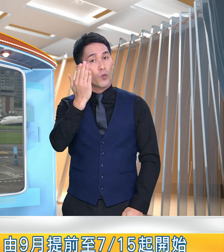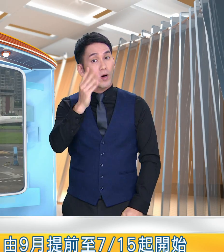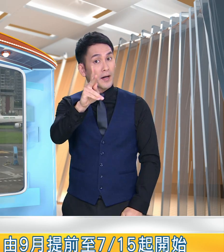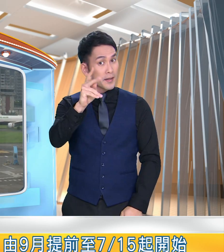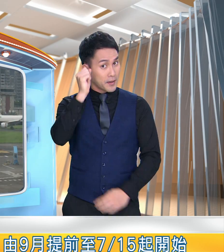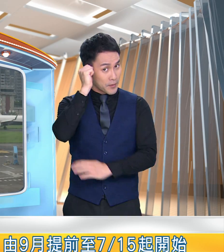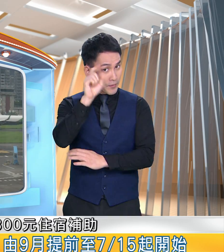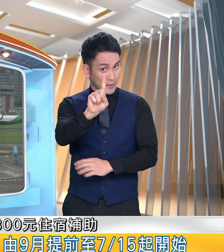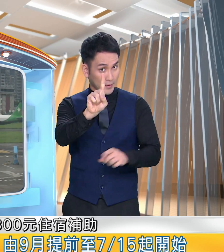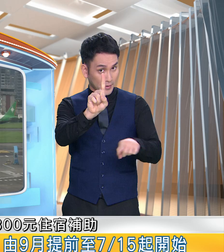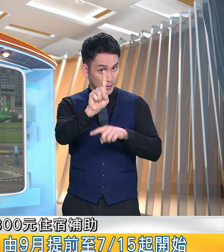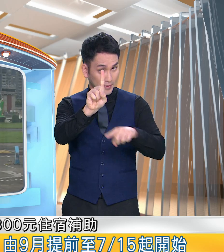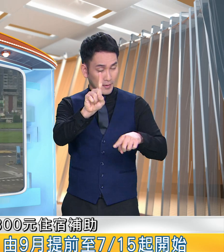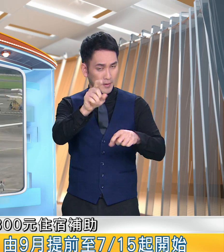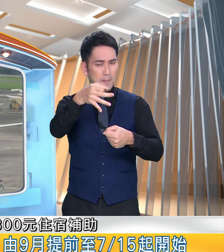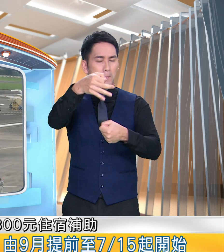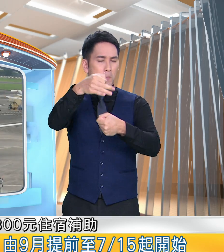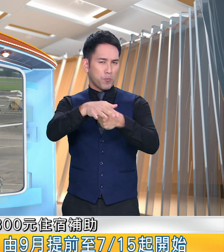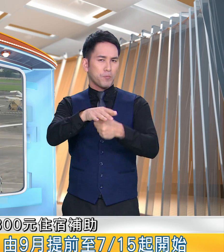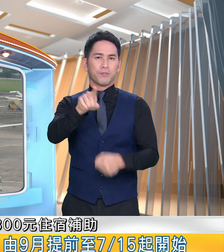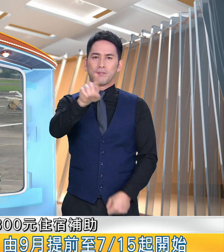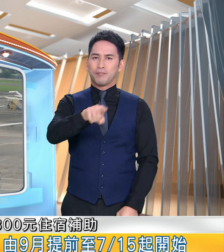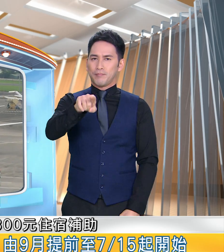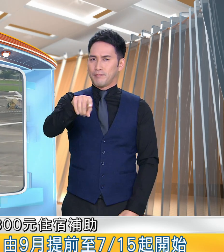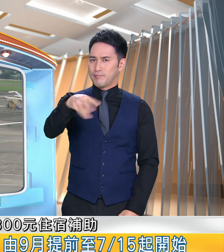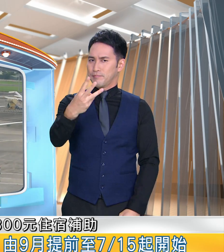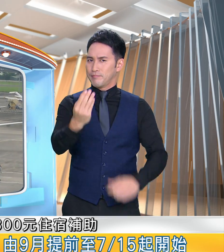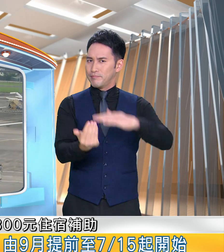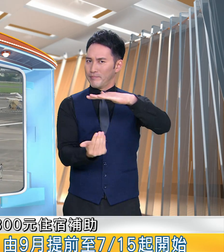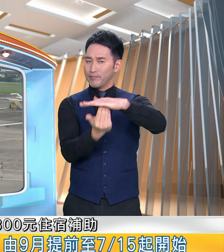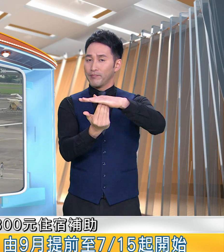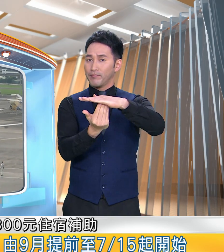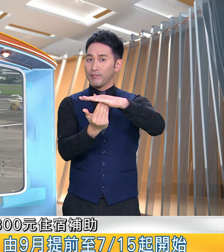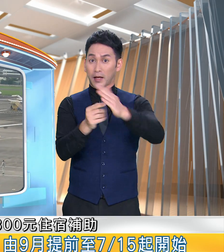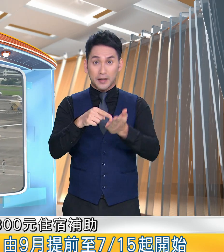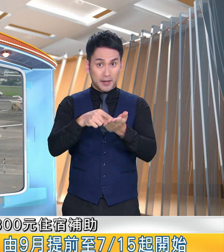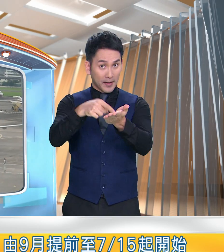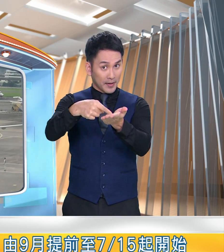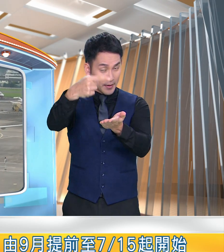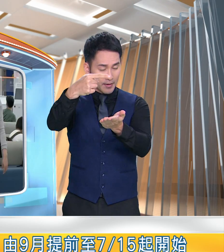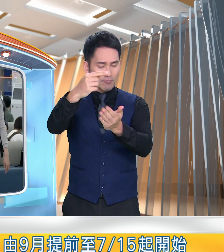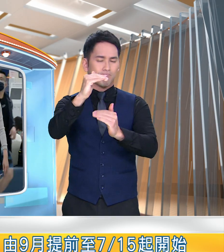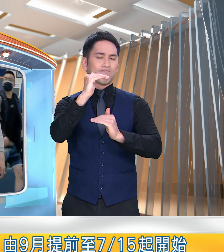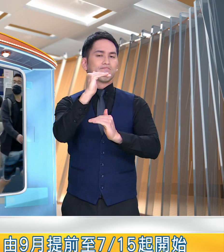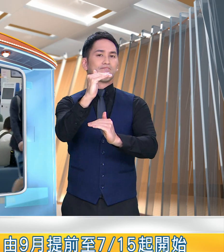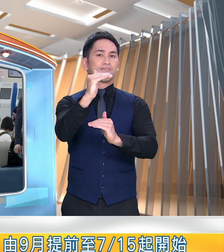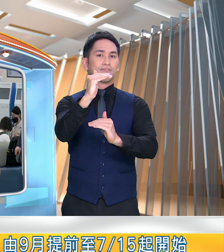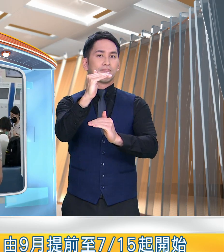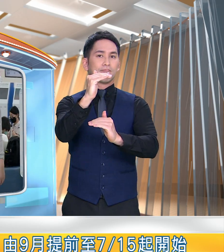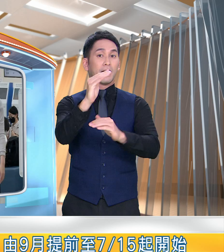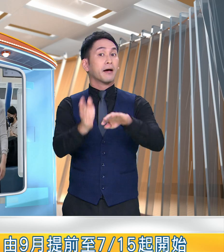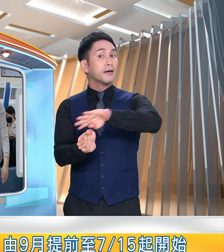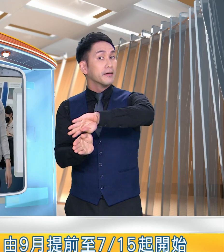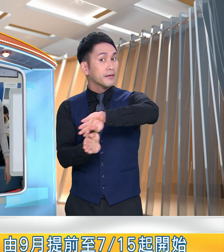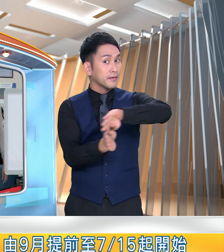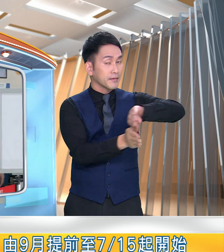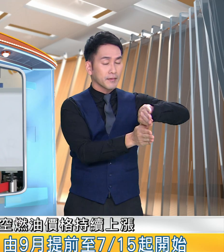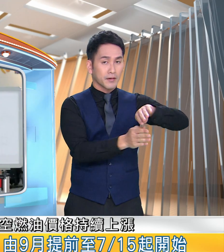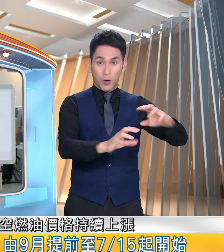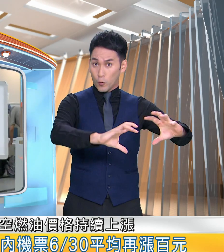旅客最高享有1300元住宿补助，每人限用一次。另外，因应